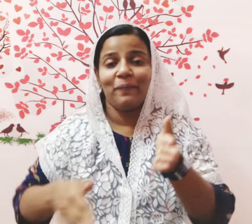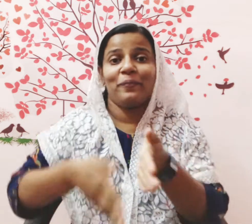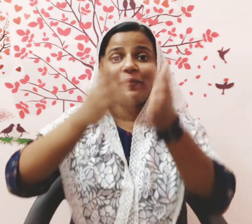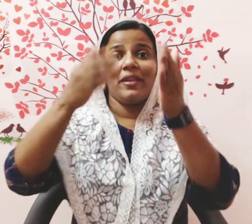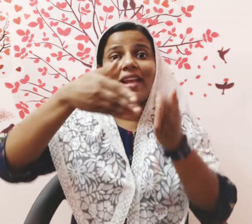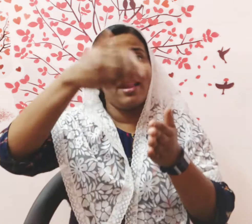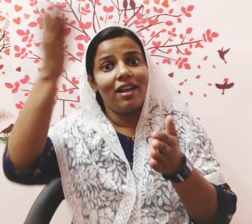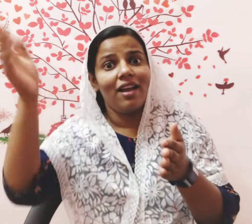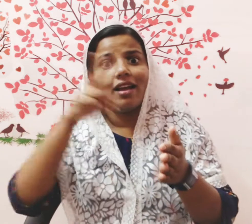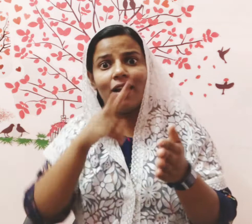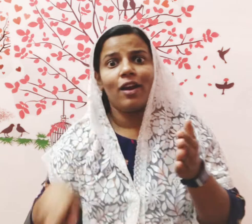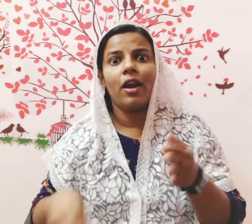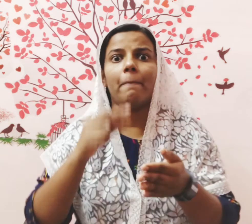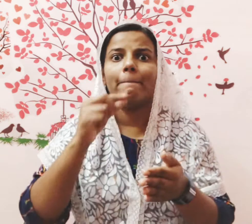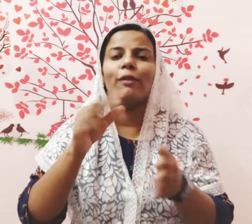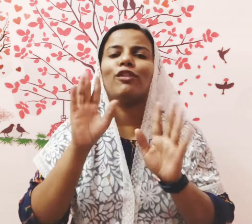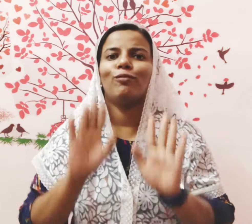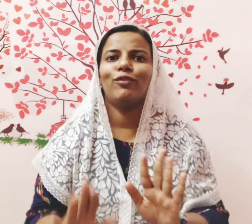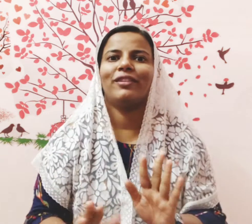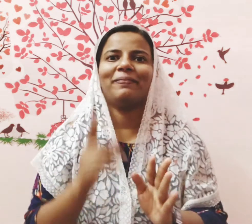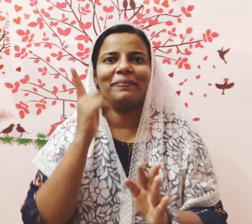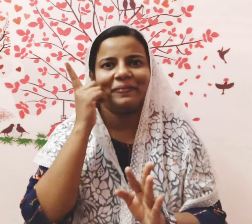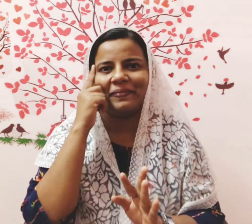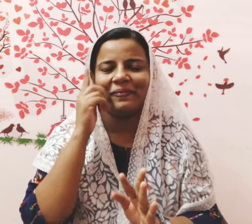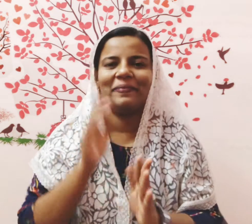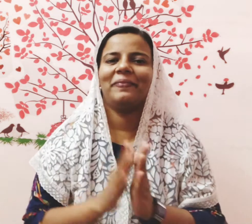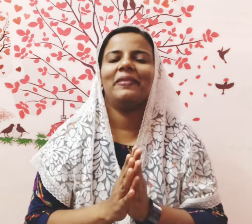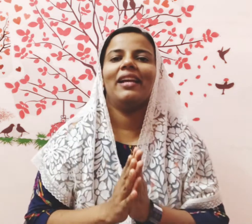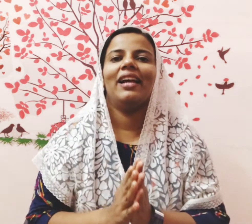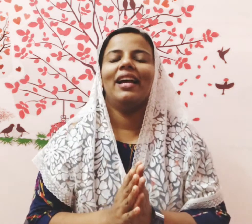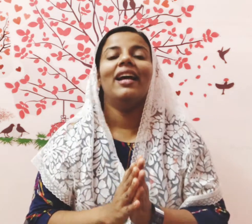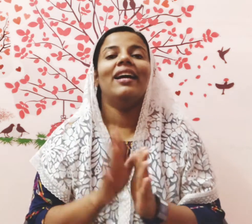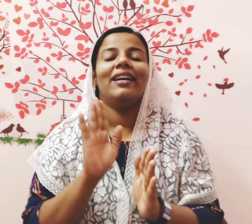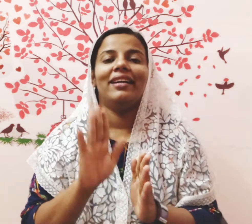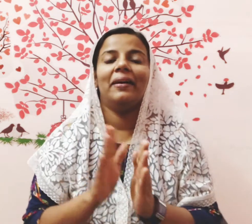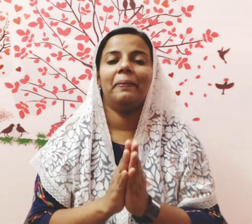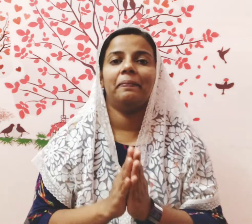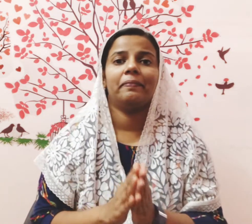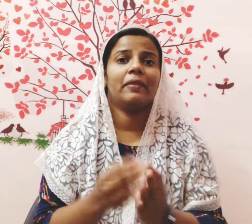ഒരേ പടവലത്തിൻ്റെയോ പാവലിൻ്റെയോ പയറിൻ്റെയോ ഭാഗമാകുന്നു എന്ന് നമുക്ക് മനസ്സിലാക്കാൻ